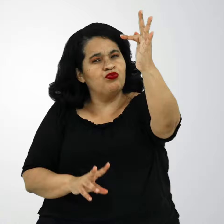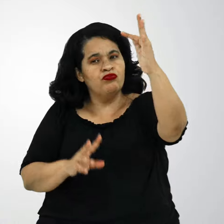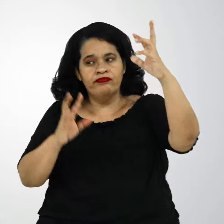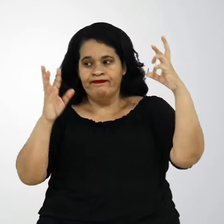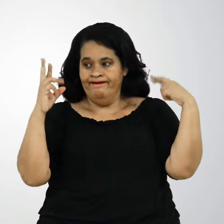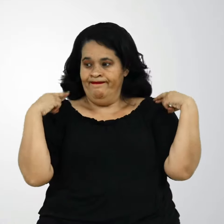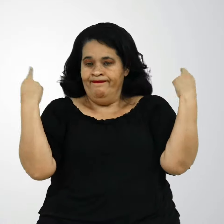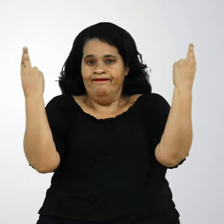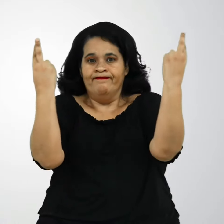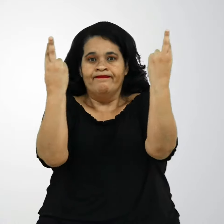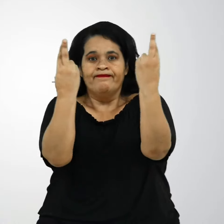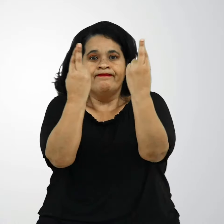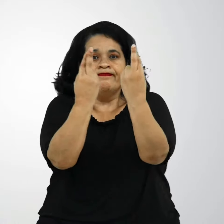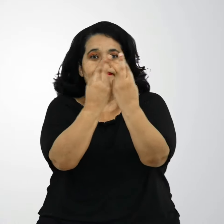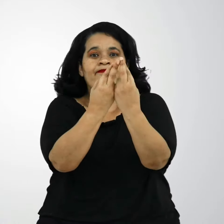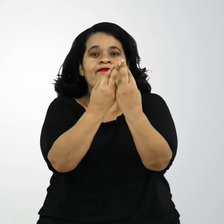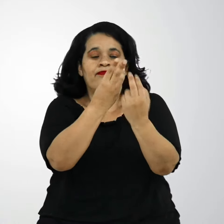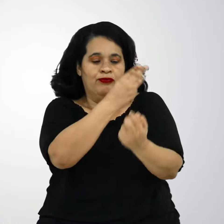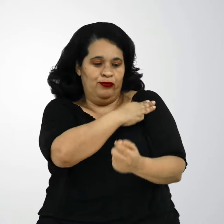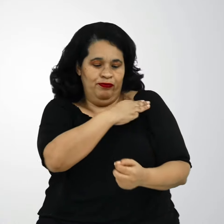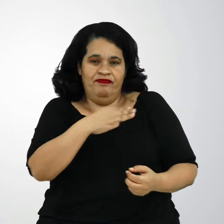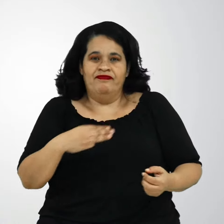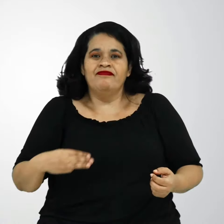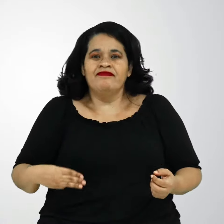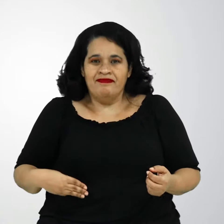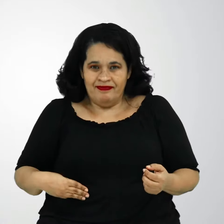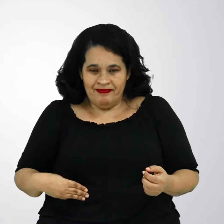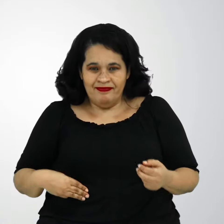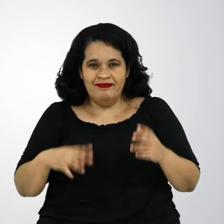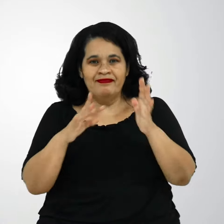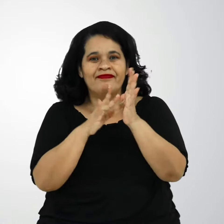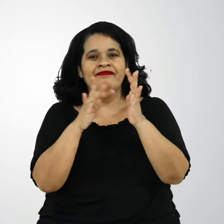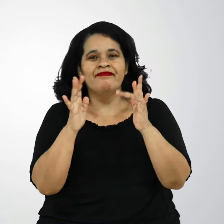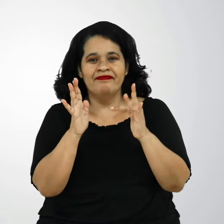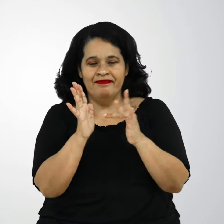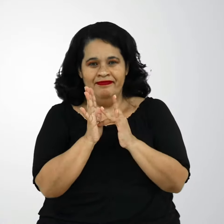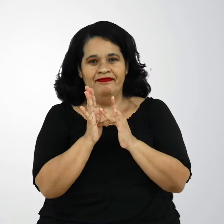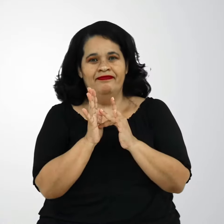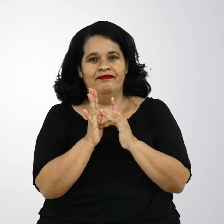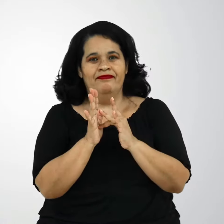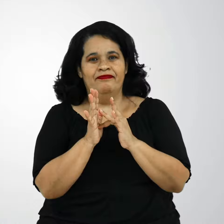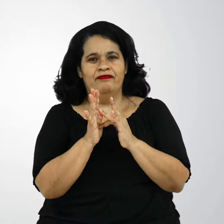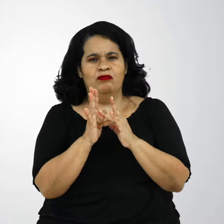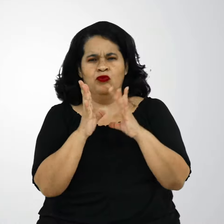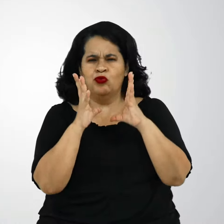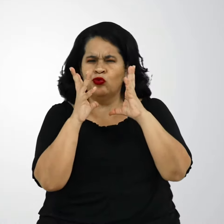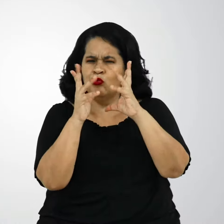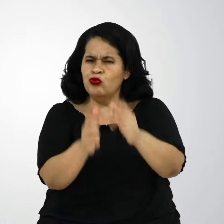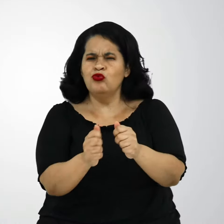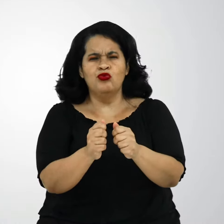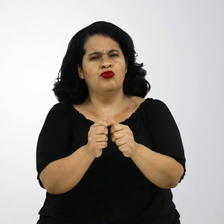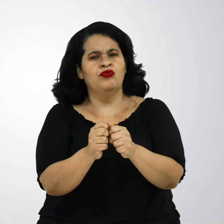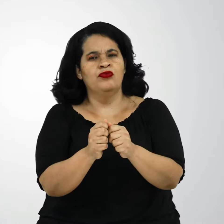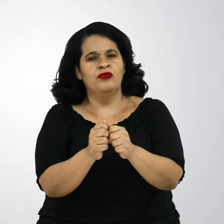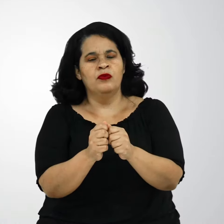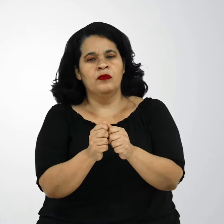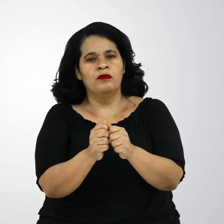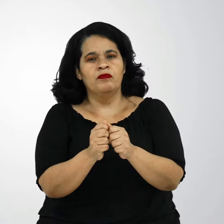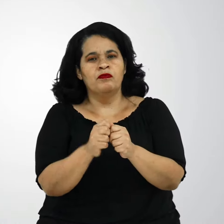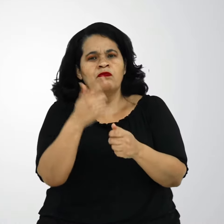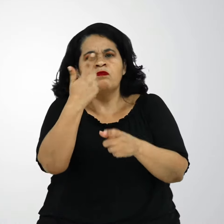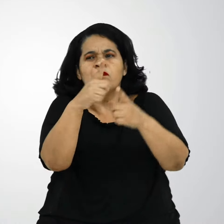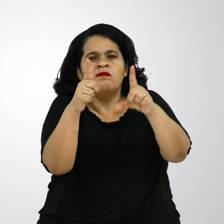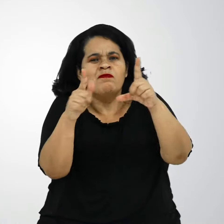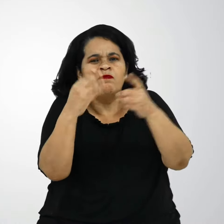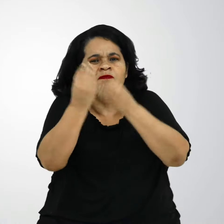Messias plenamente, uma vez por todas, com o fim do pecado, a transgressão do anticristo, da bênção, tudo. Isso é lá para o futuro. Então não dá para você calcular